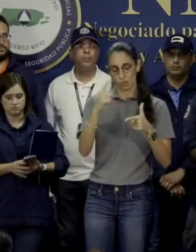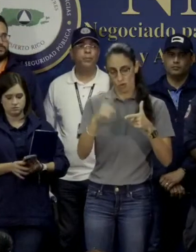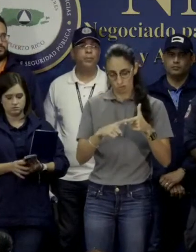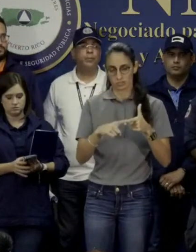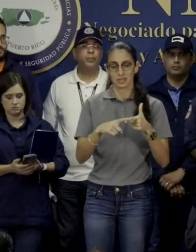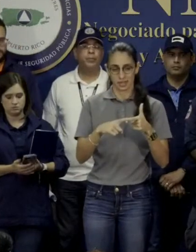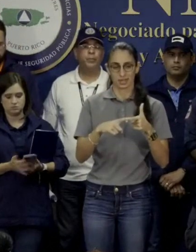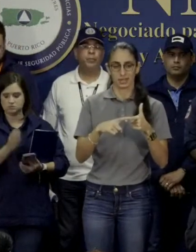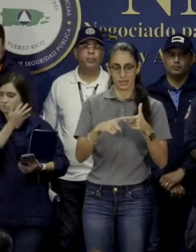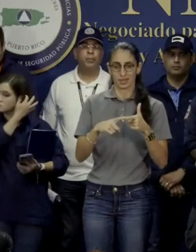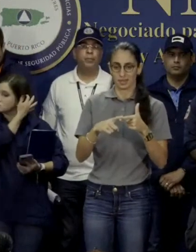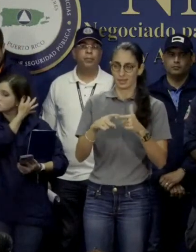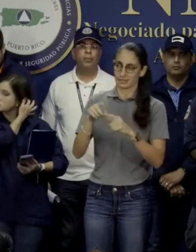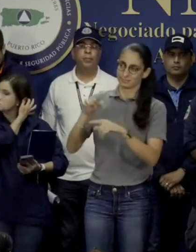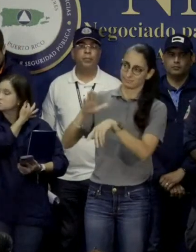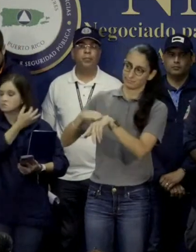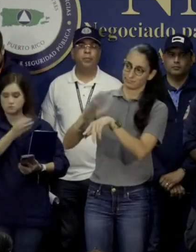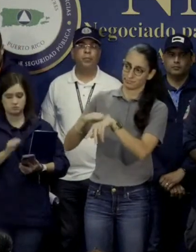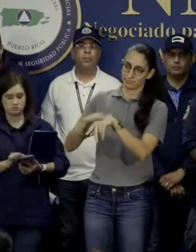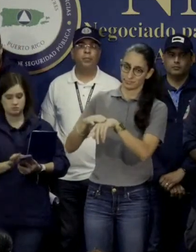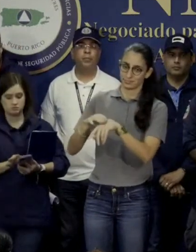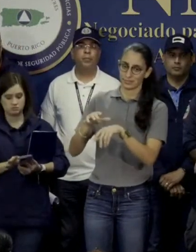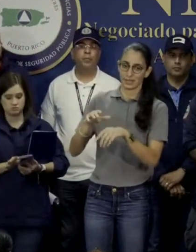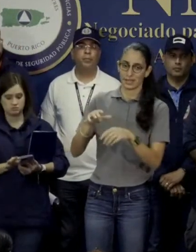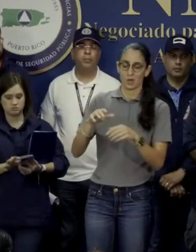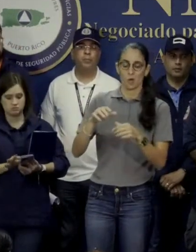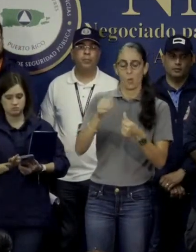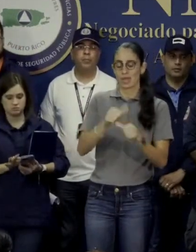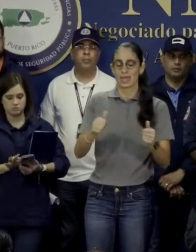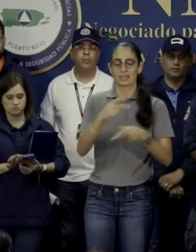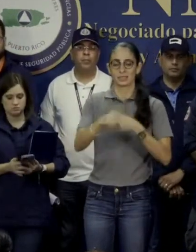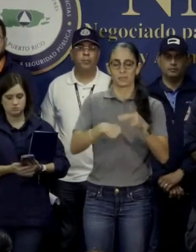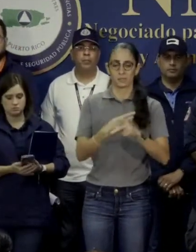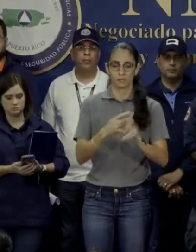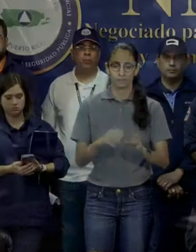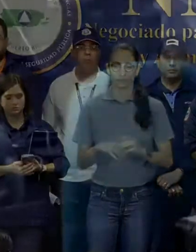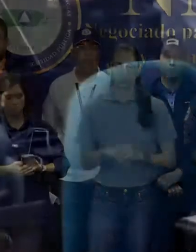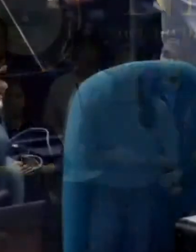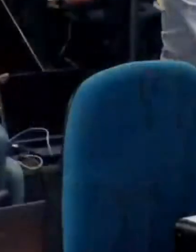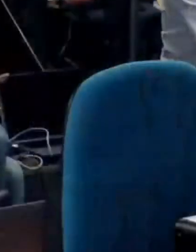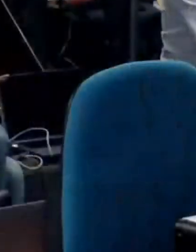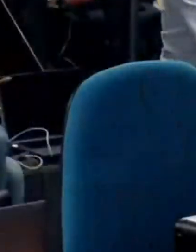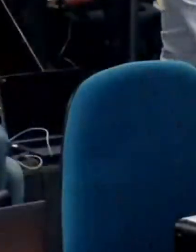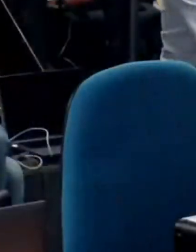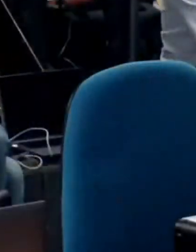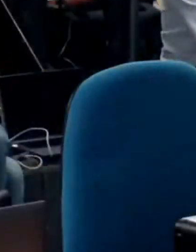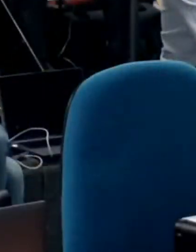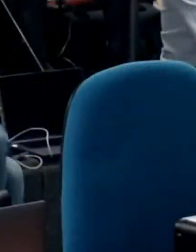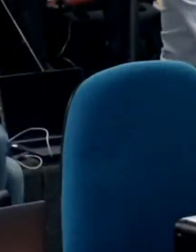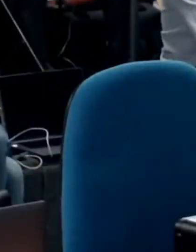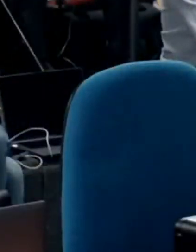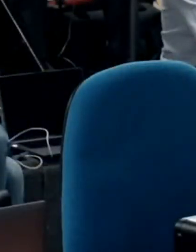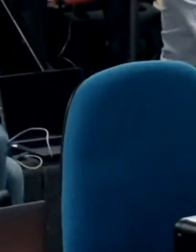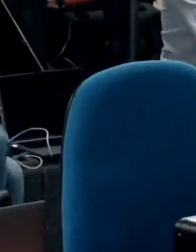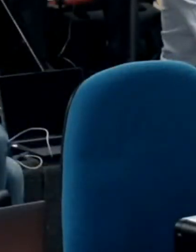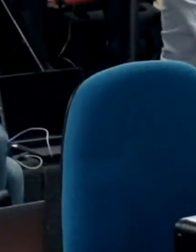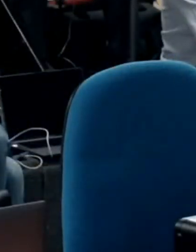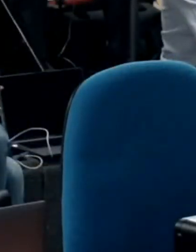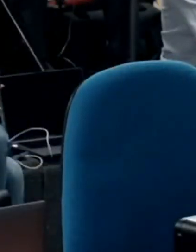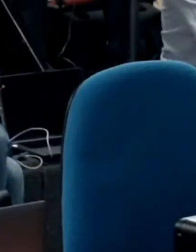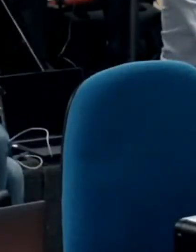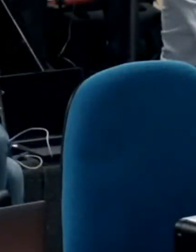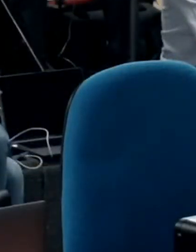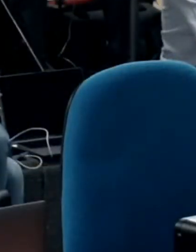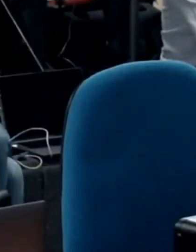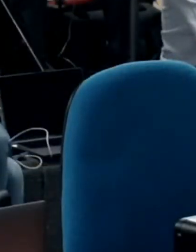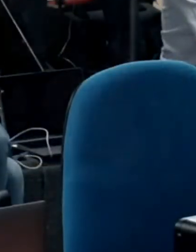los damnificados y asistencia de todo tipo. Pero no descartan que en esta ocasión también se realice, porque